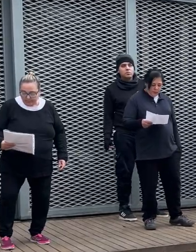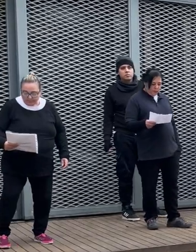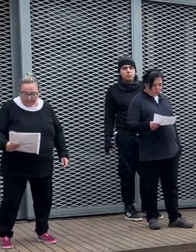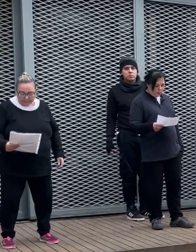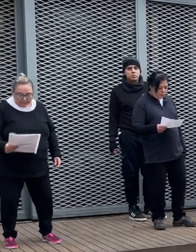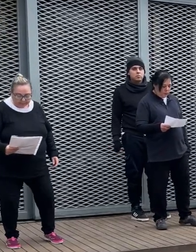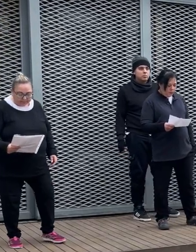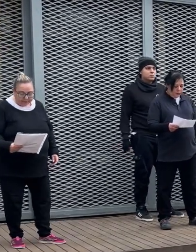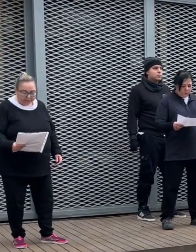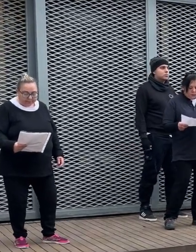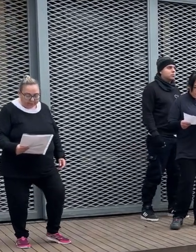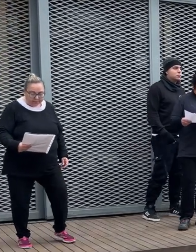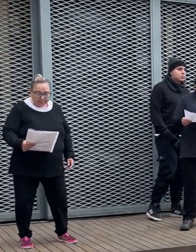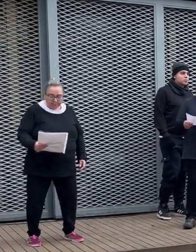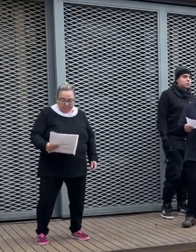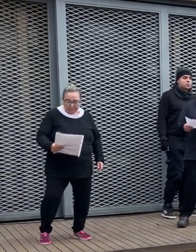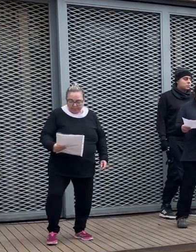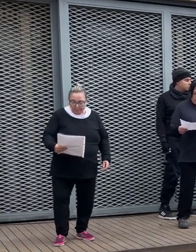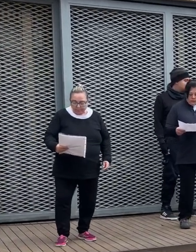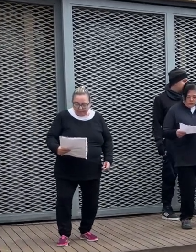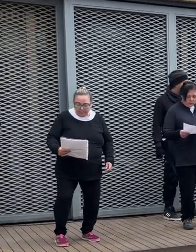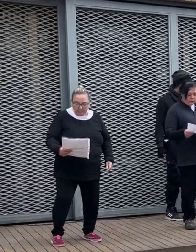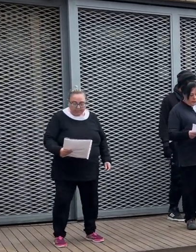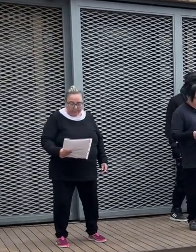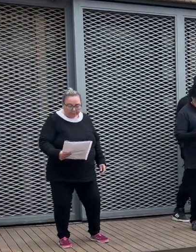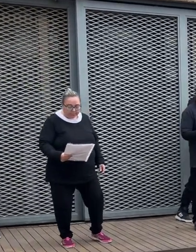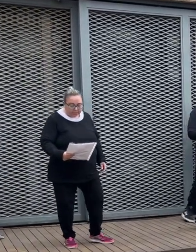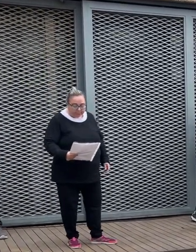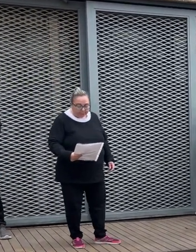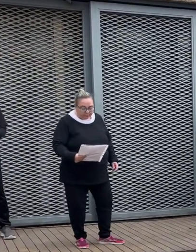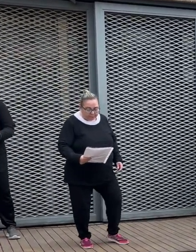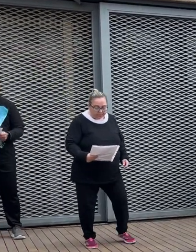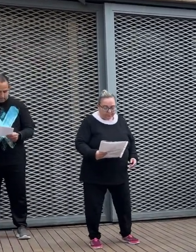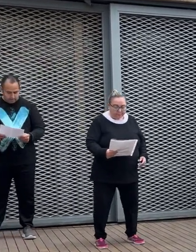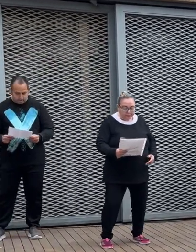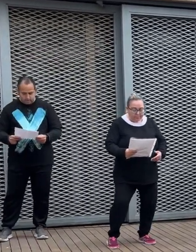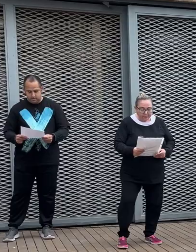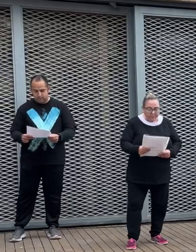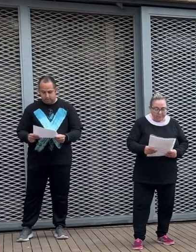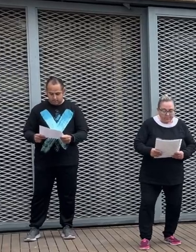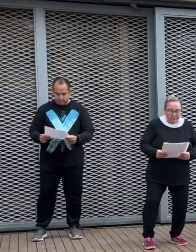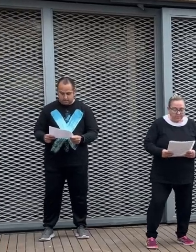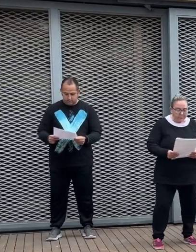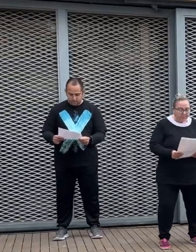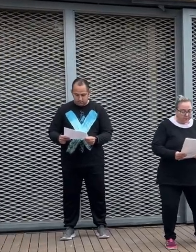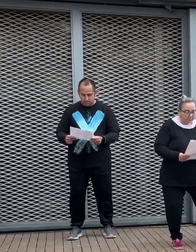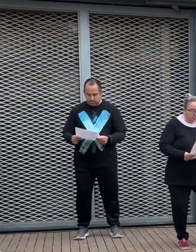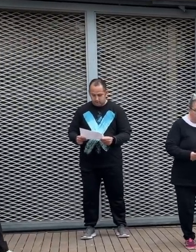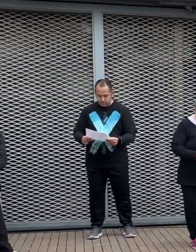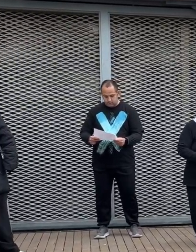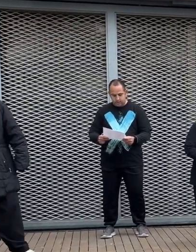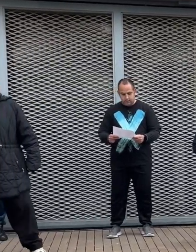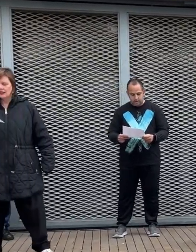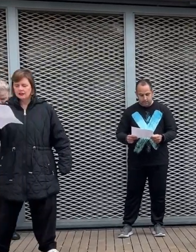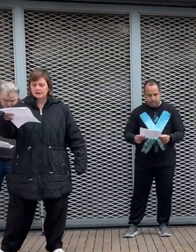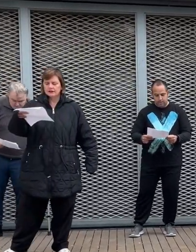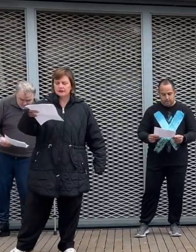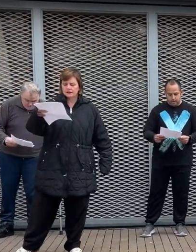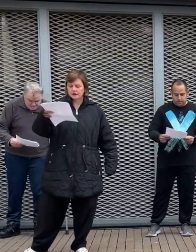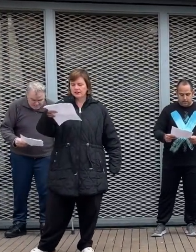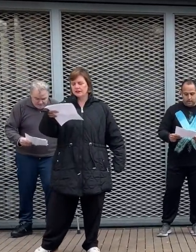celebrad que somos especiales, tales, intelectuales, brillantes, fuertes. Como un elefante,